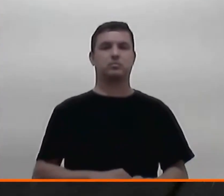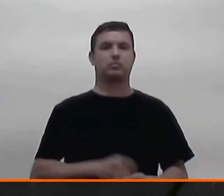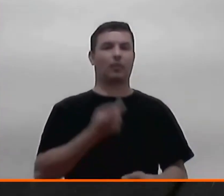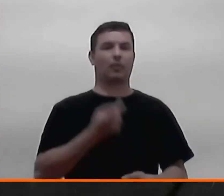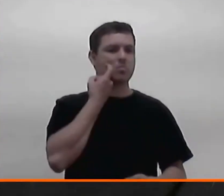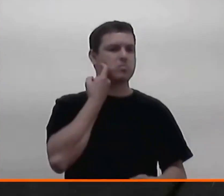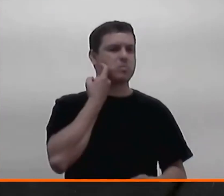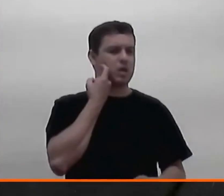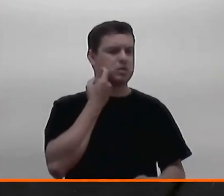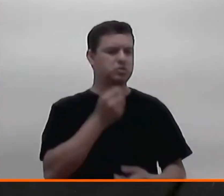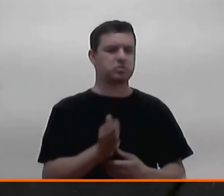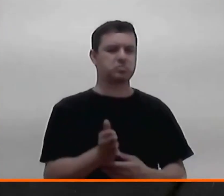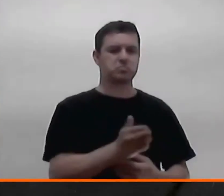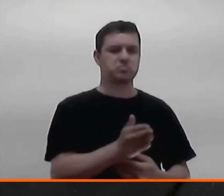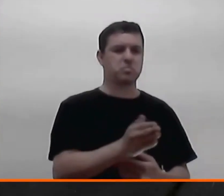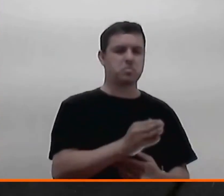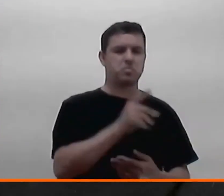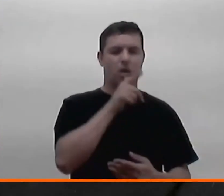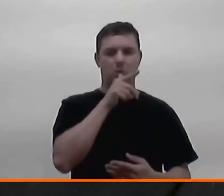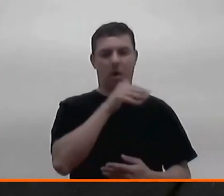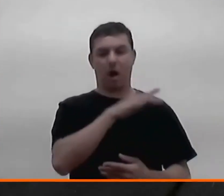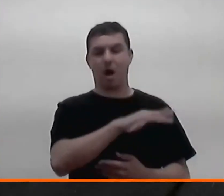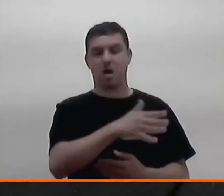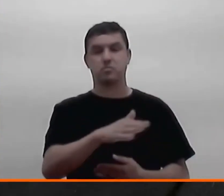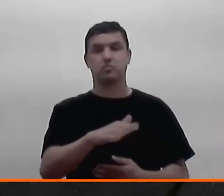um tipo de